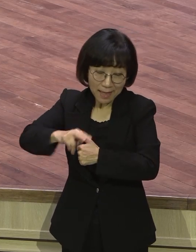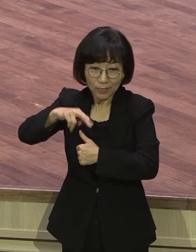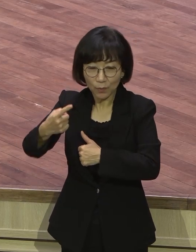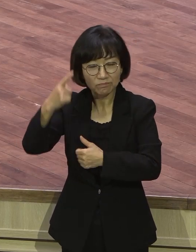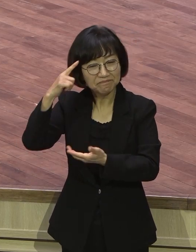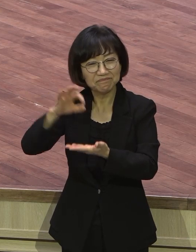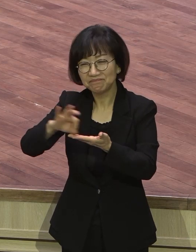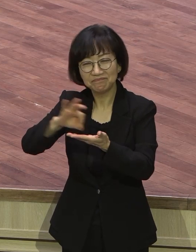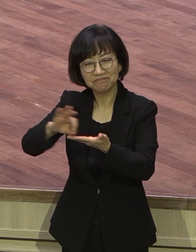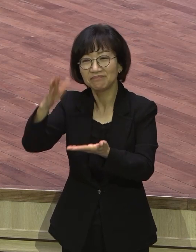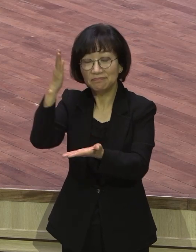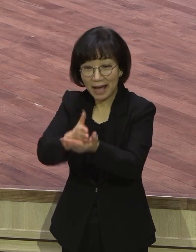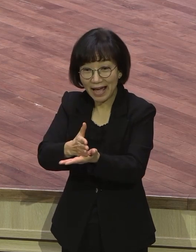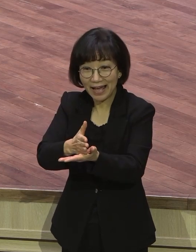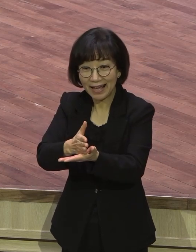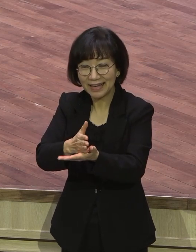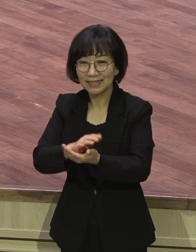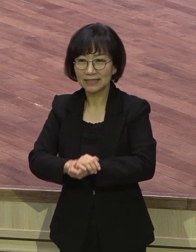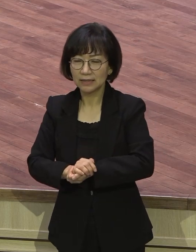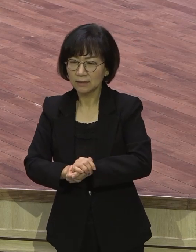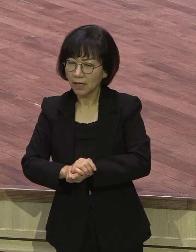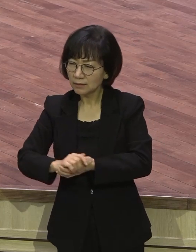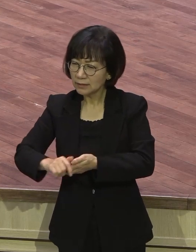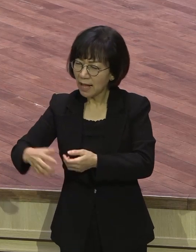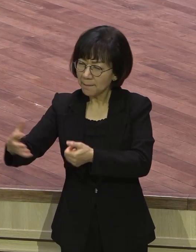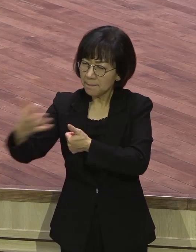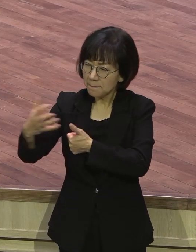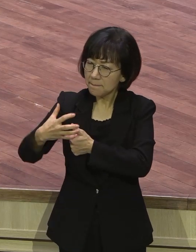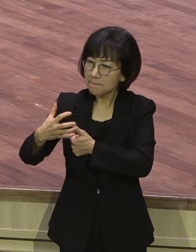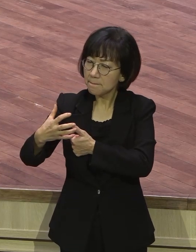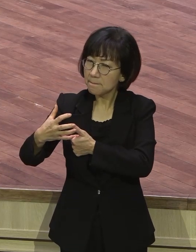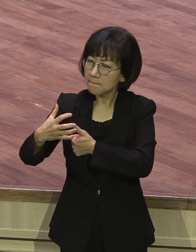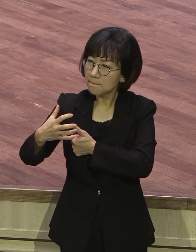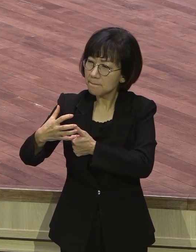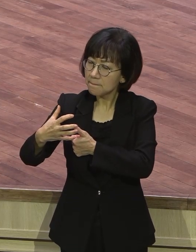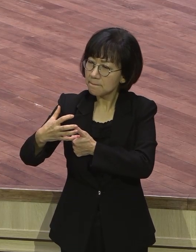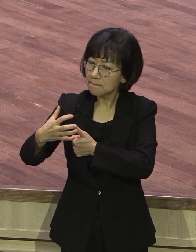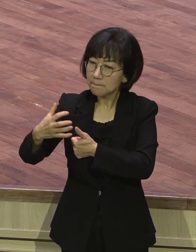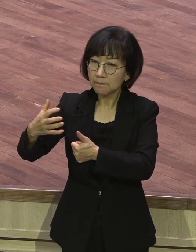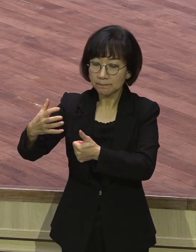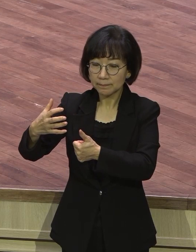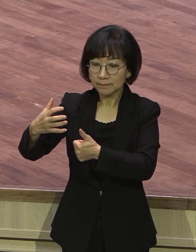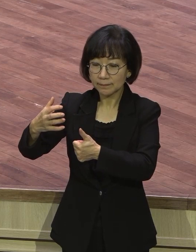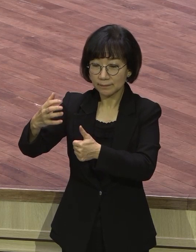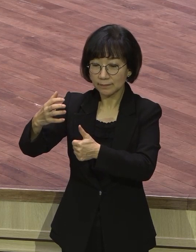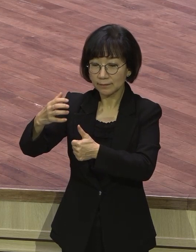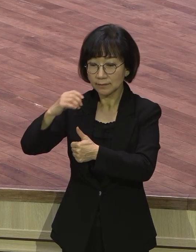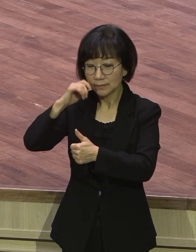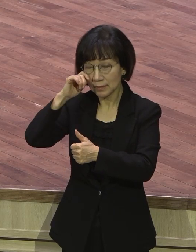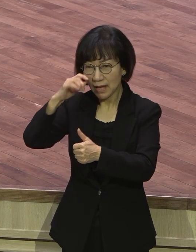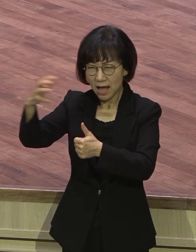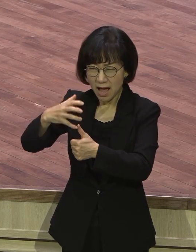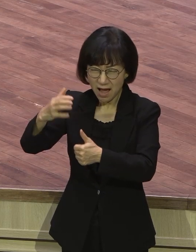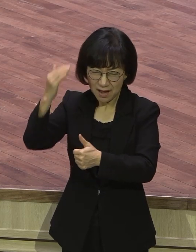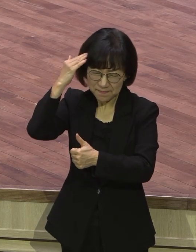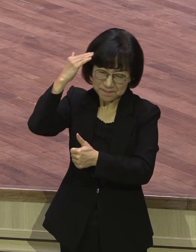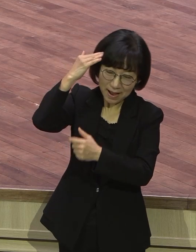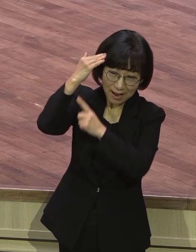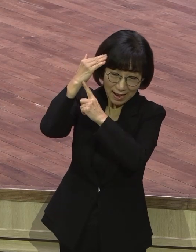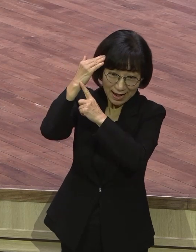마라 다만 그 압박이 어디에 있는지만 신경 써라 압박이 절대로 당신과